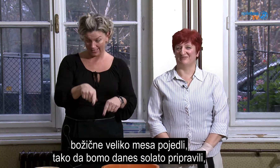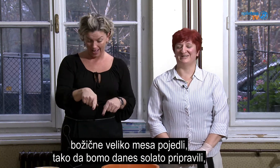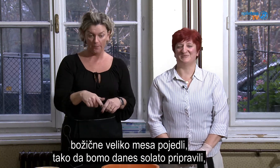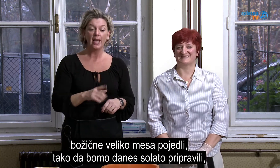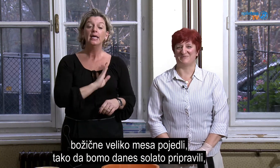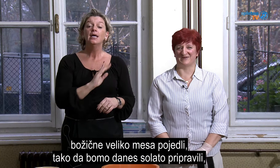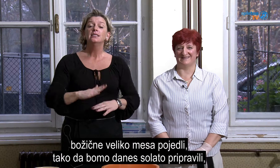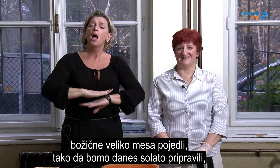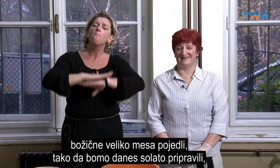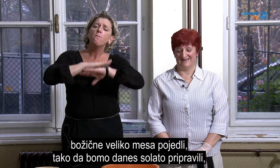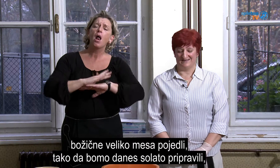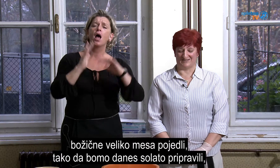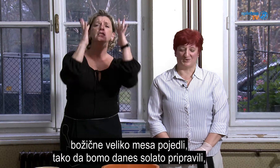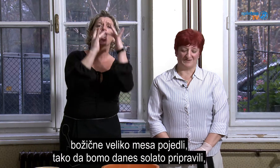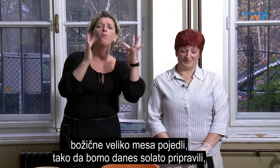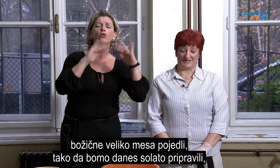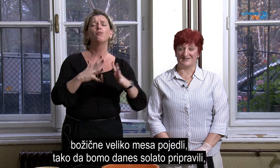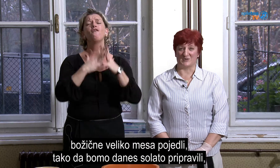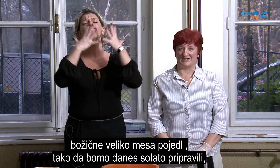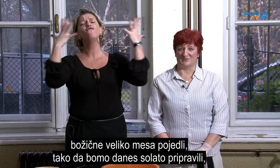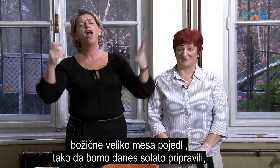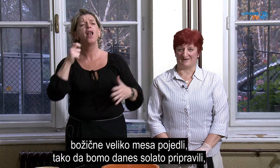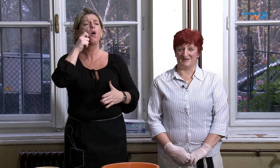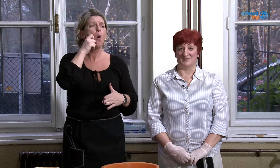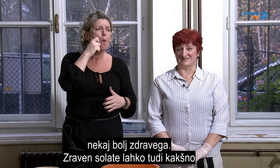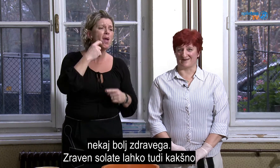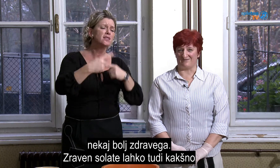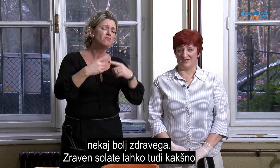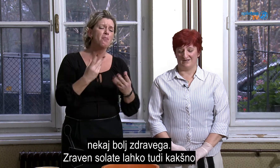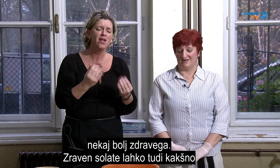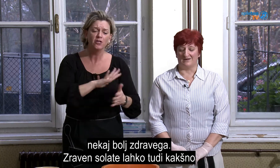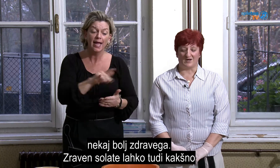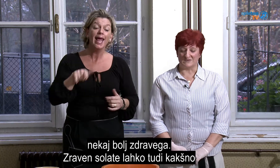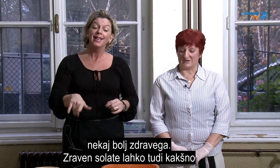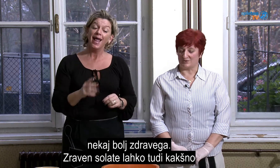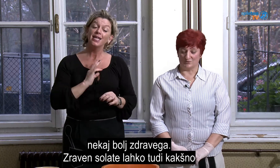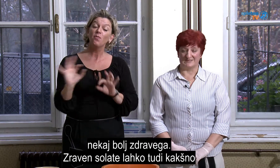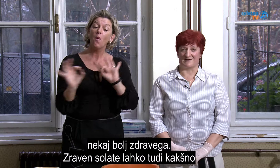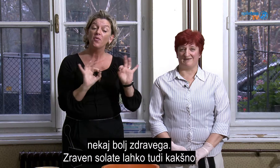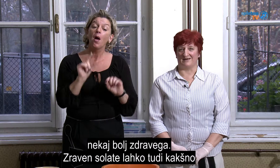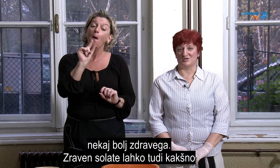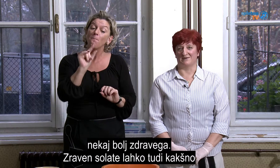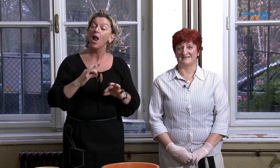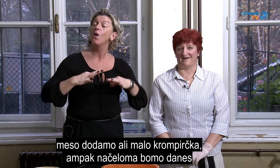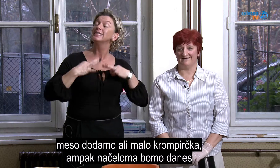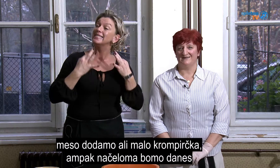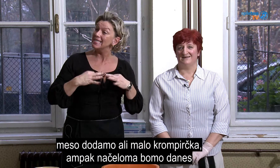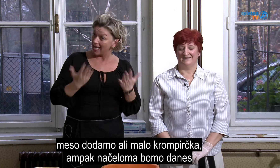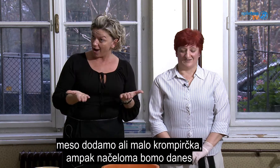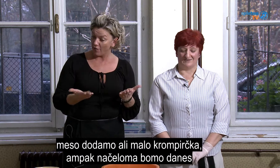veliko mesa pojedli, tako da bomo danes solato pripravili bolj zdravo. Lahko solato tudi zraven kakšnega mesa